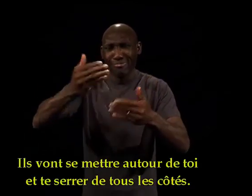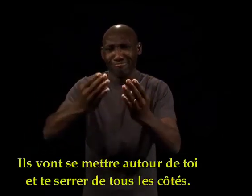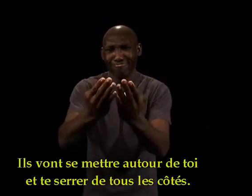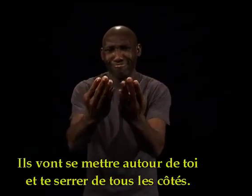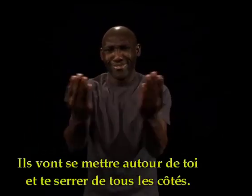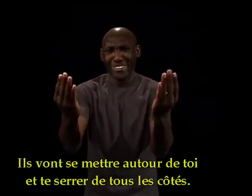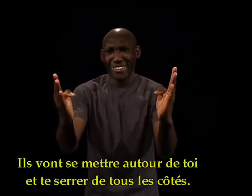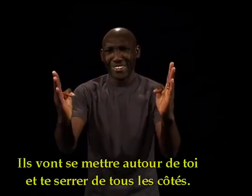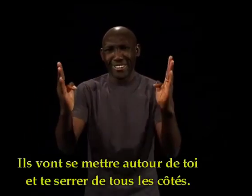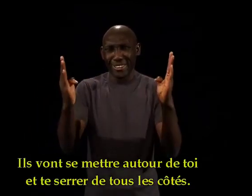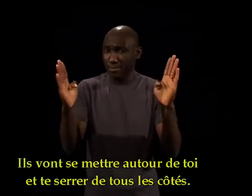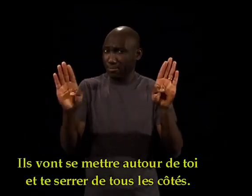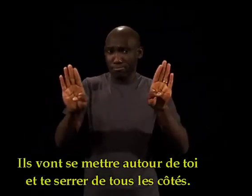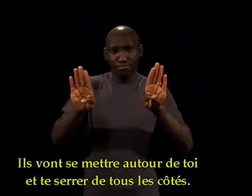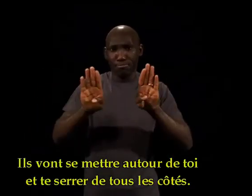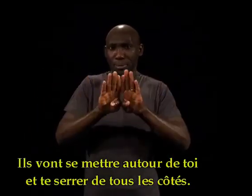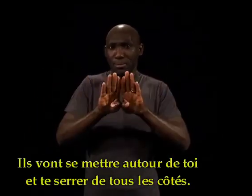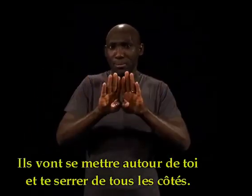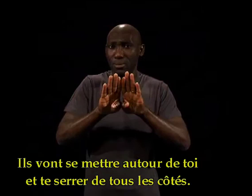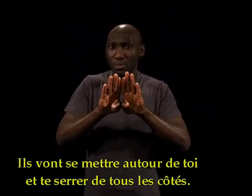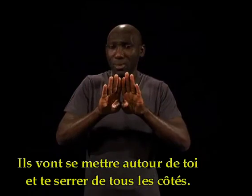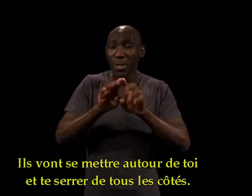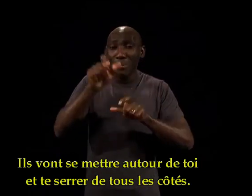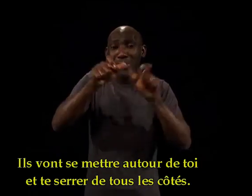Ils vont se mettre autour de toi et te serrer de tous les côtés.